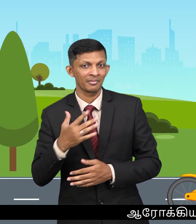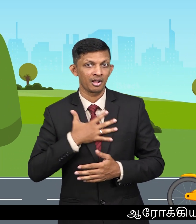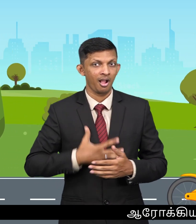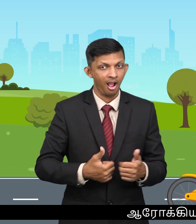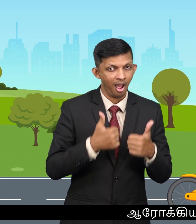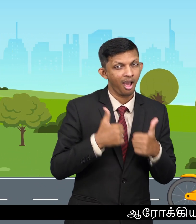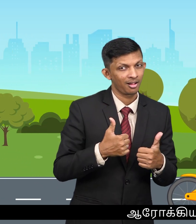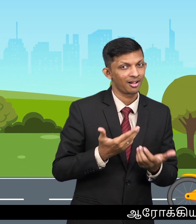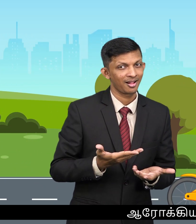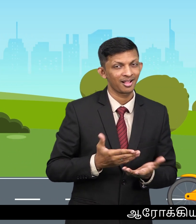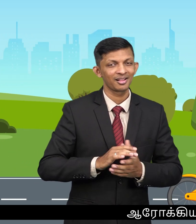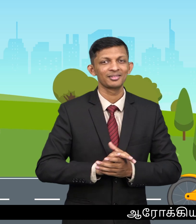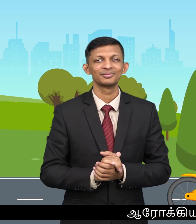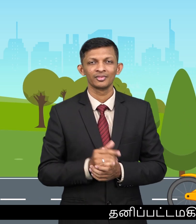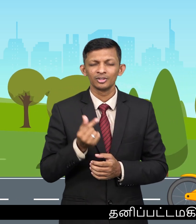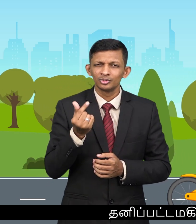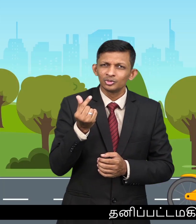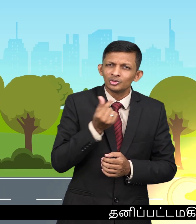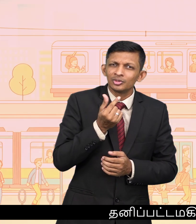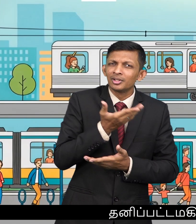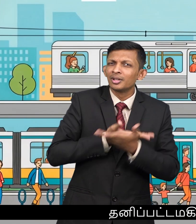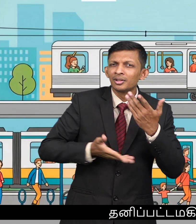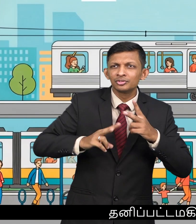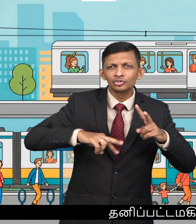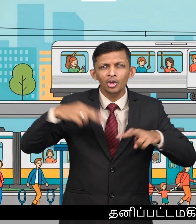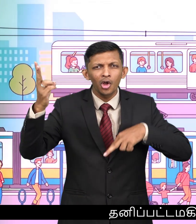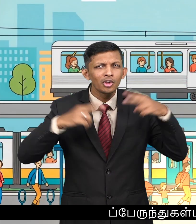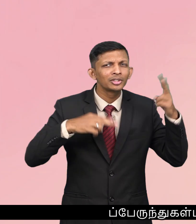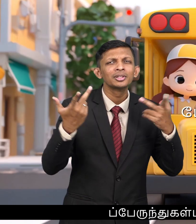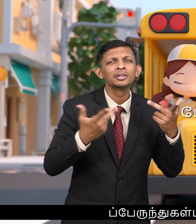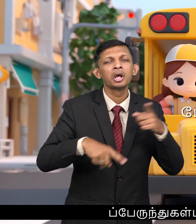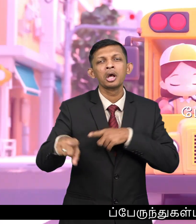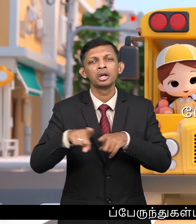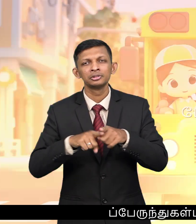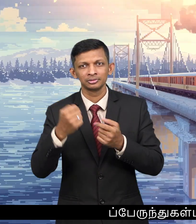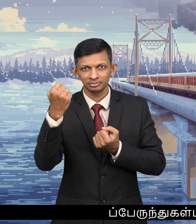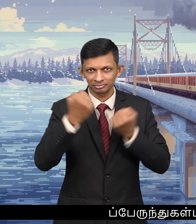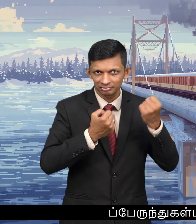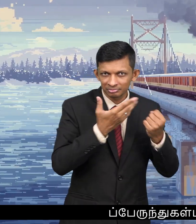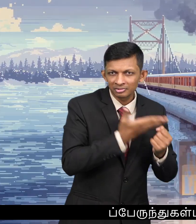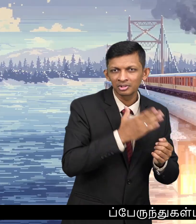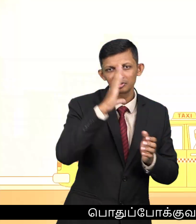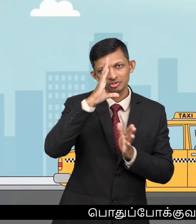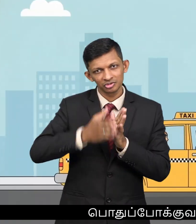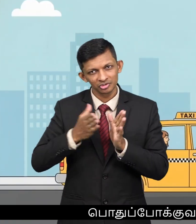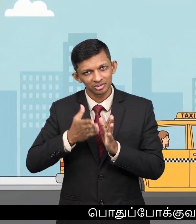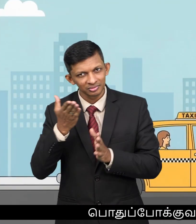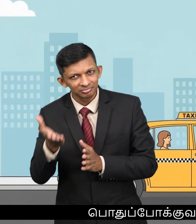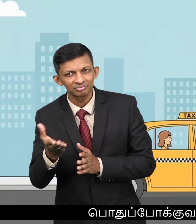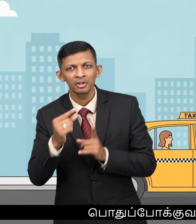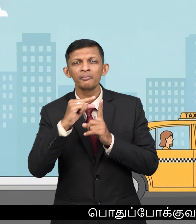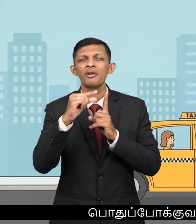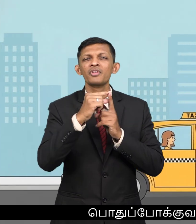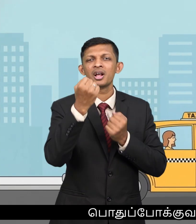நம்மை ஆரோக்கியமாகவும் வைக்கிறது. தனிப்பட்ட மகிழுந்துக்கு பதிலாக பேருந்துகள் மற்றும் ரயில் போன்ற பொது